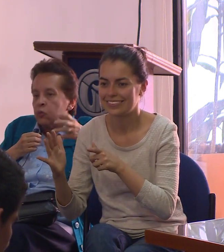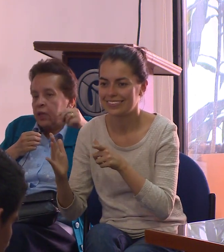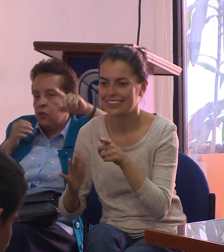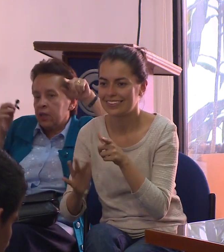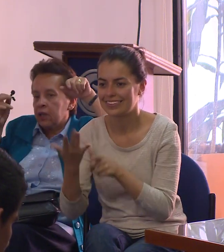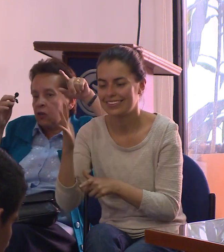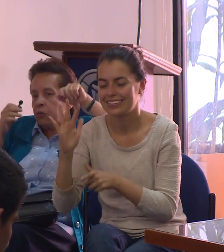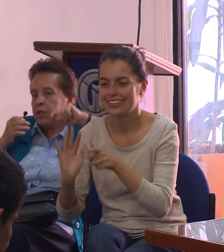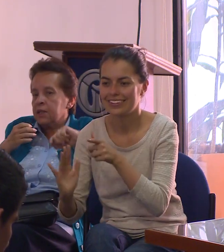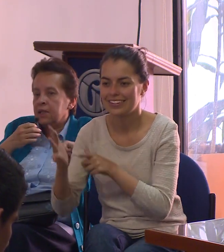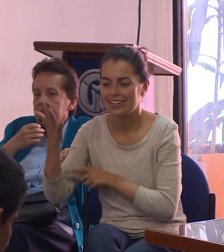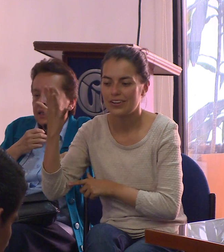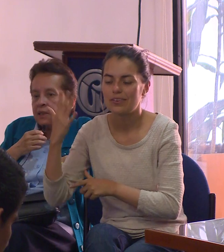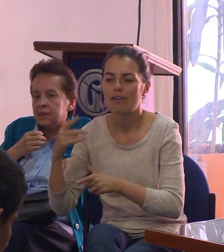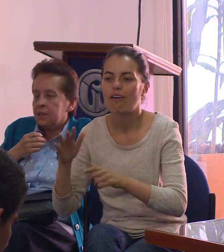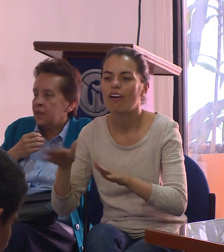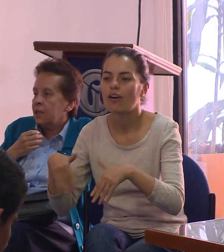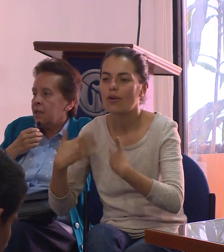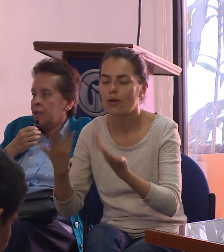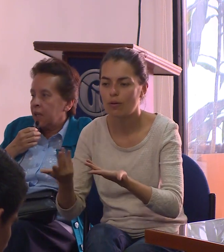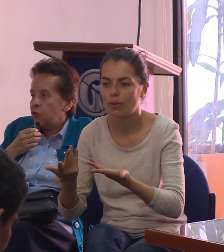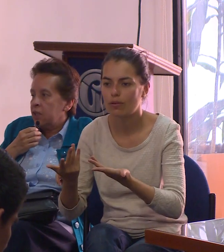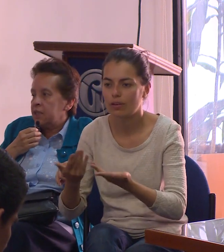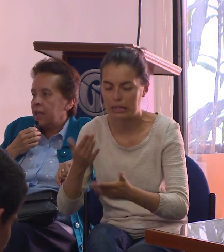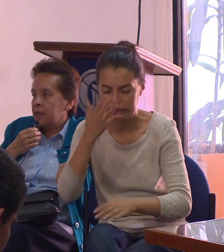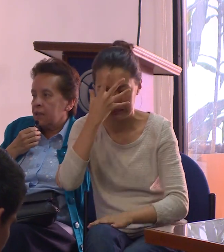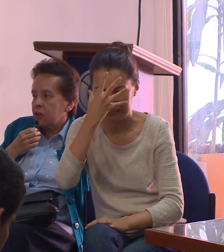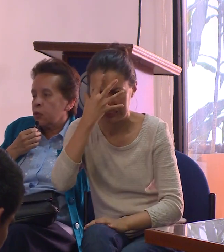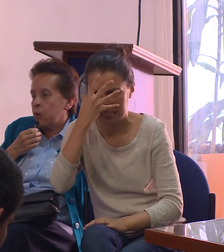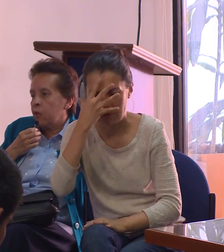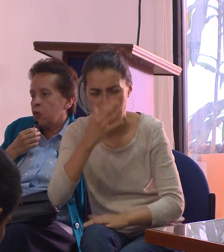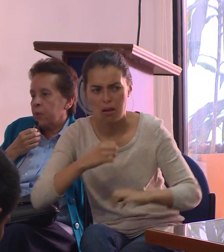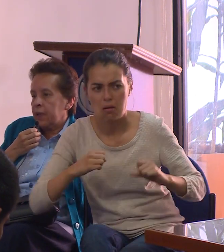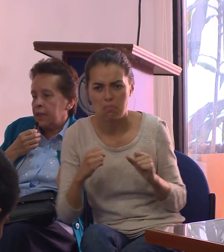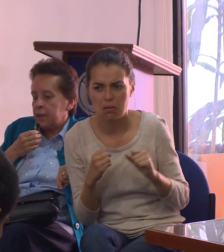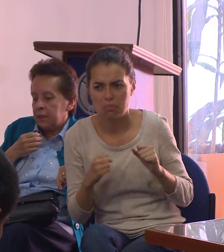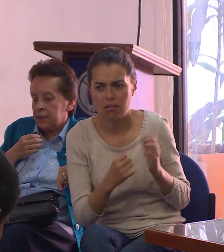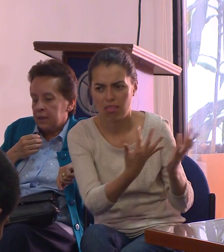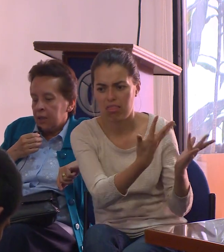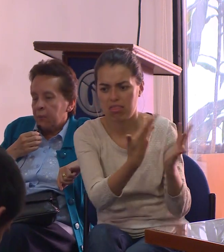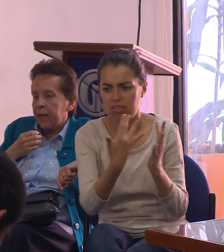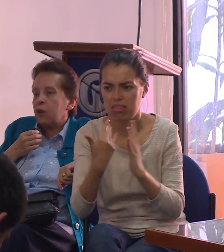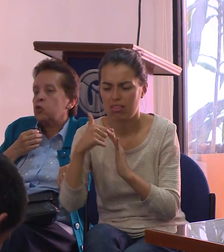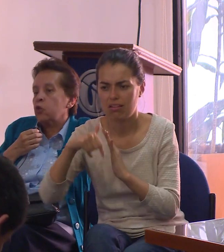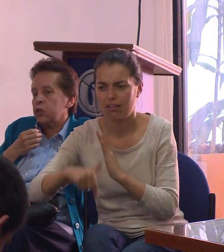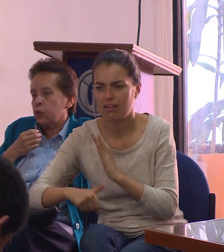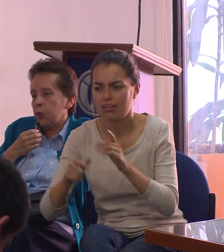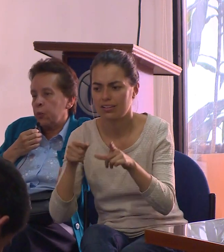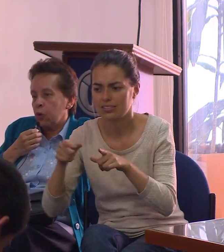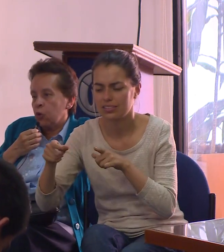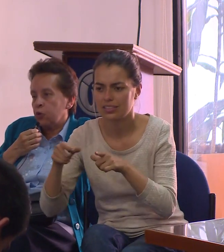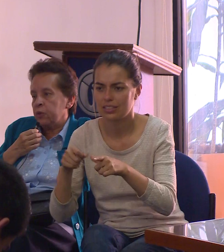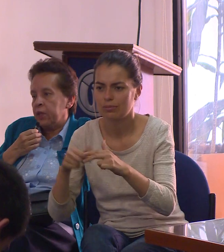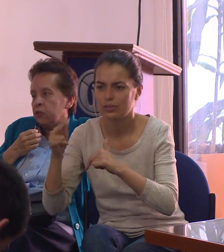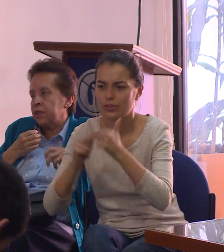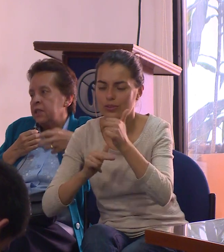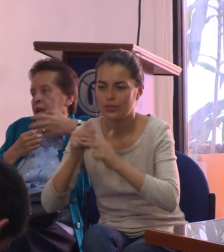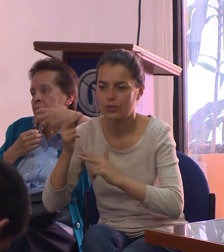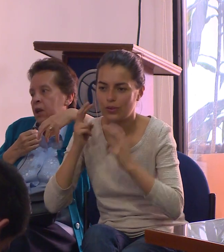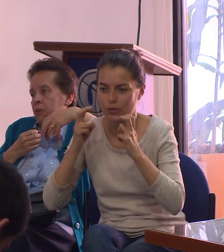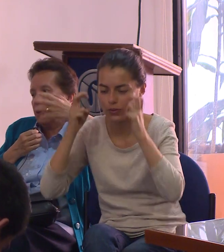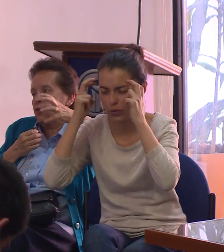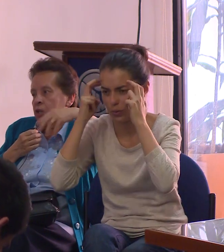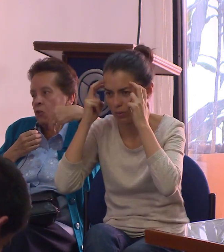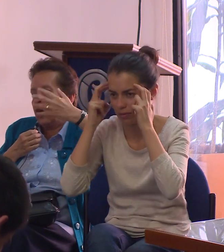los instrumentos, entre comillas, que utilizan esos pueblos para construir su propio conocimiento. Es